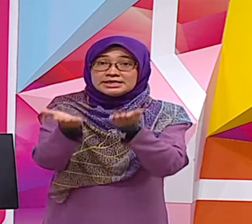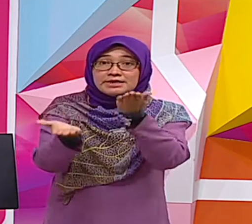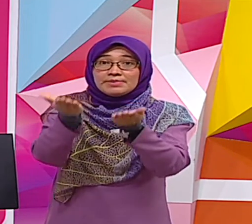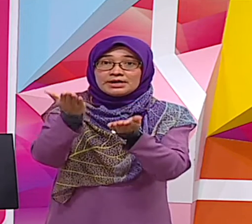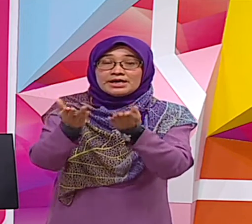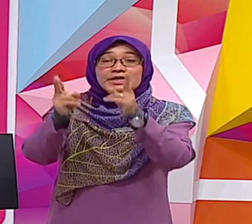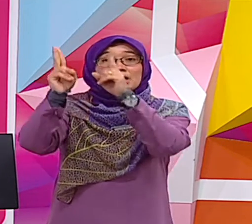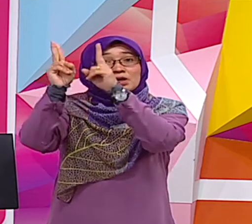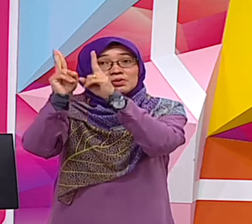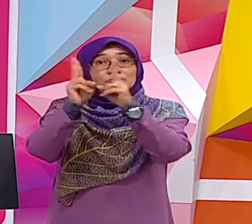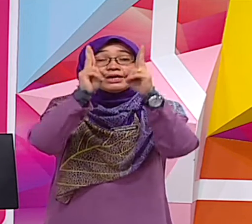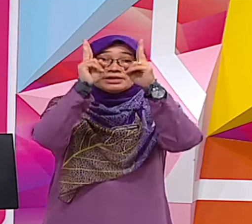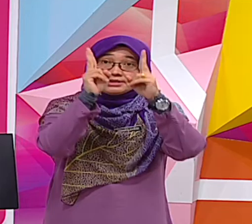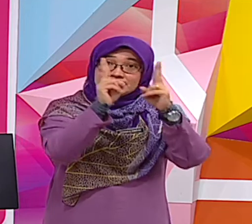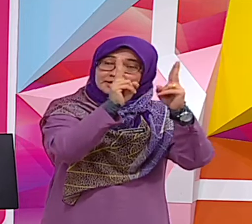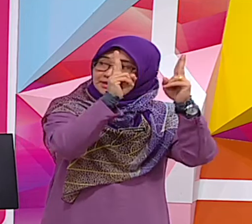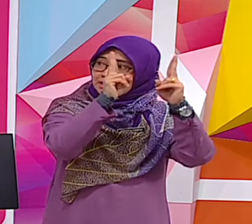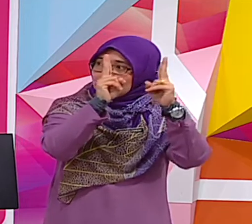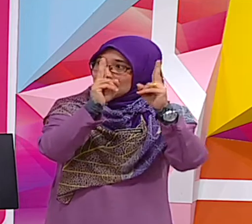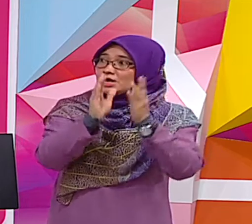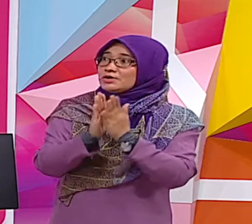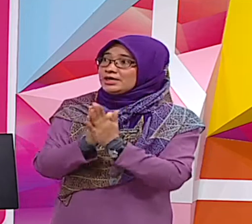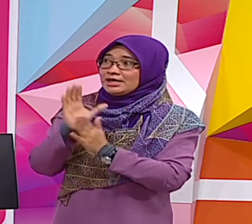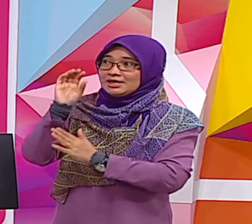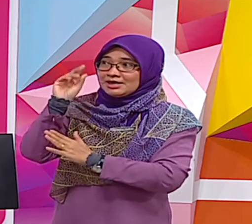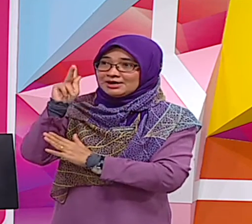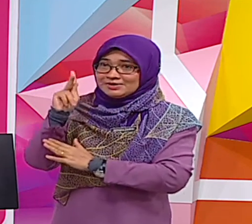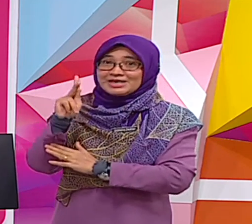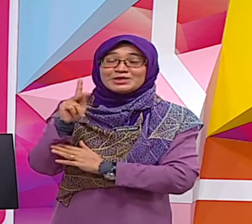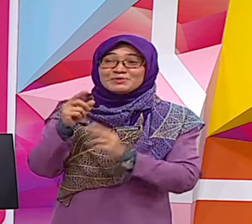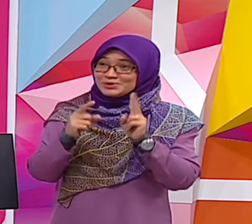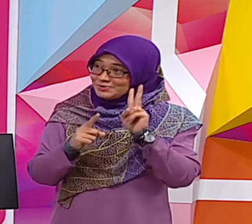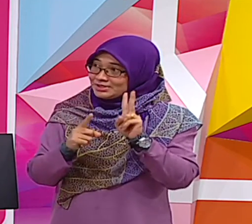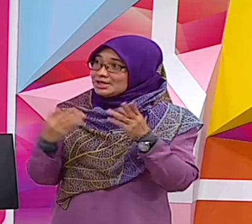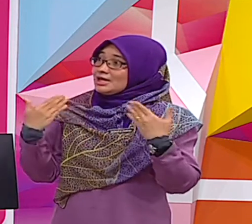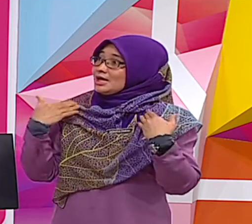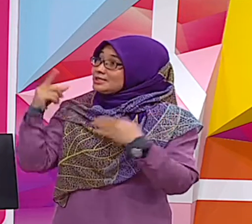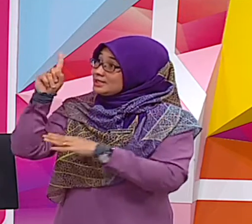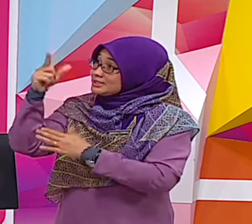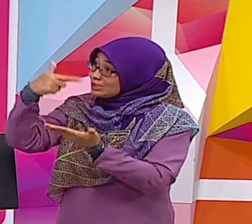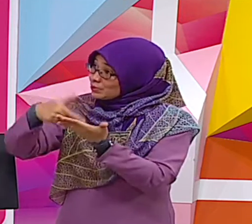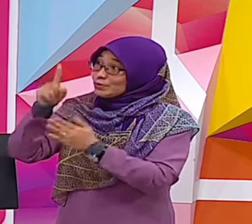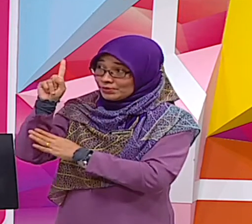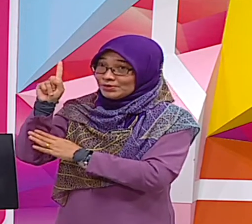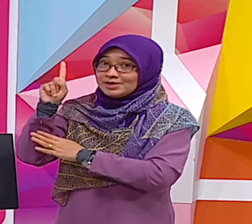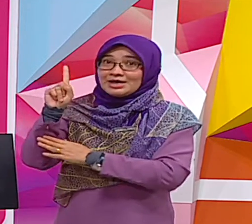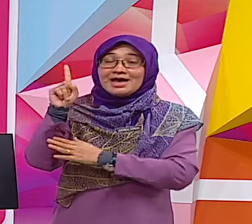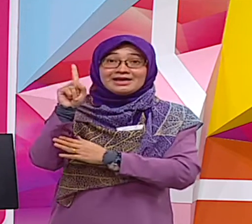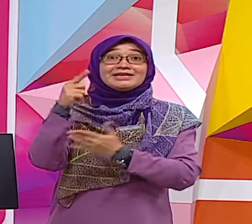keseimbangan udara Oke tray itu baru dua Ada lagi satu lagi satu lagi